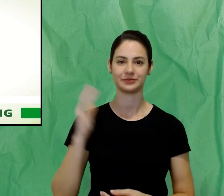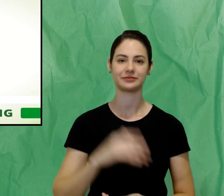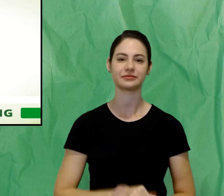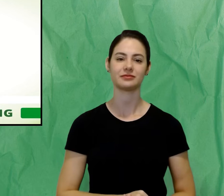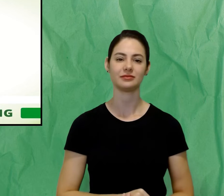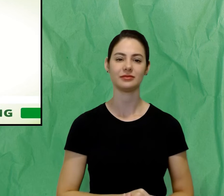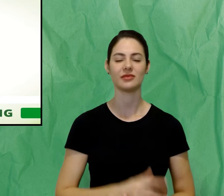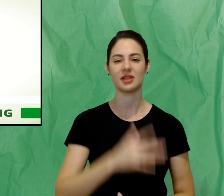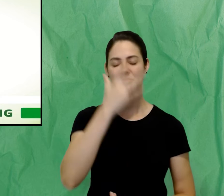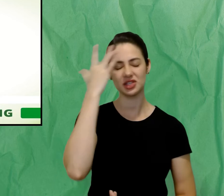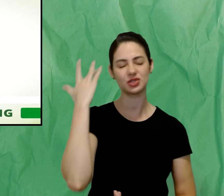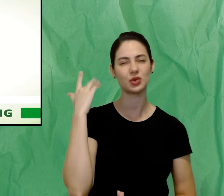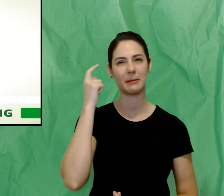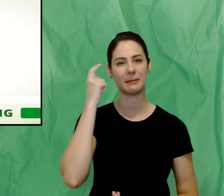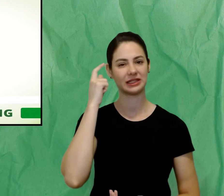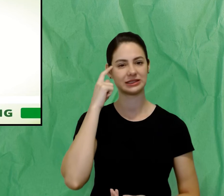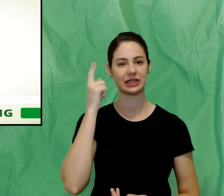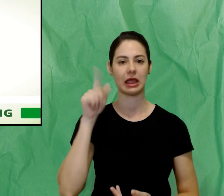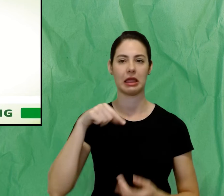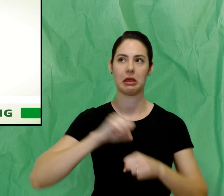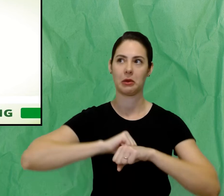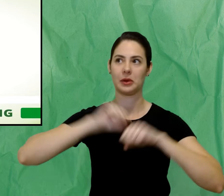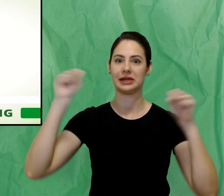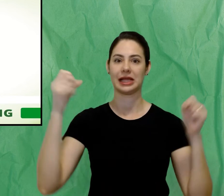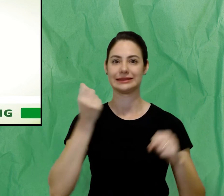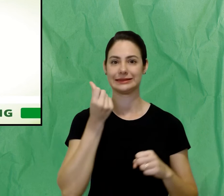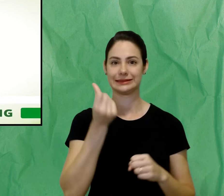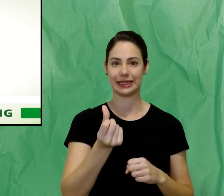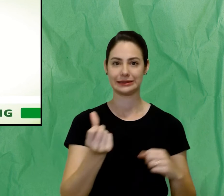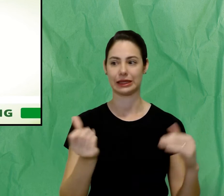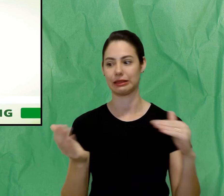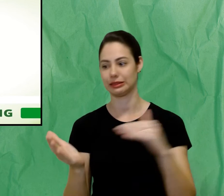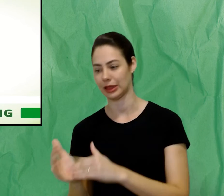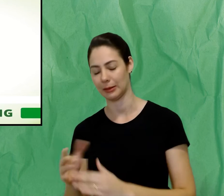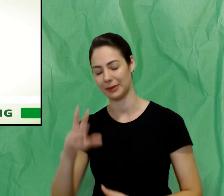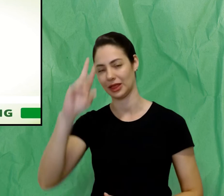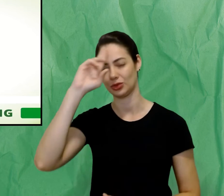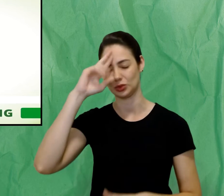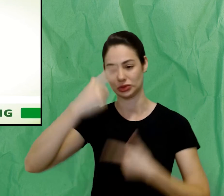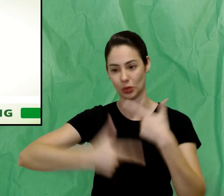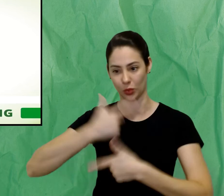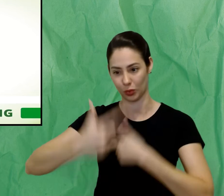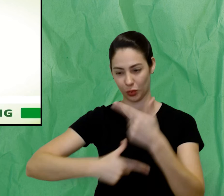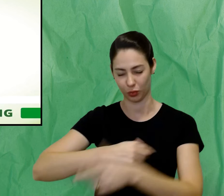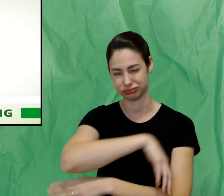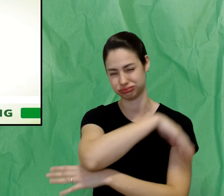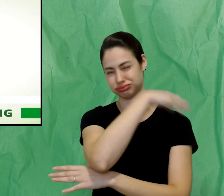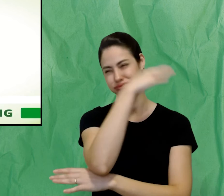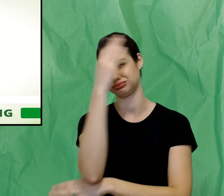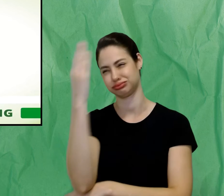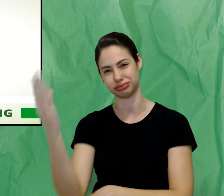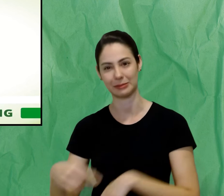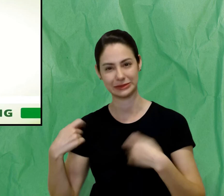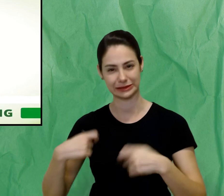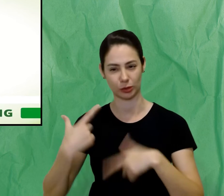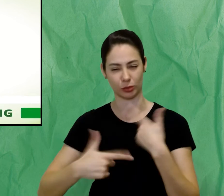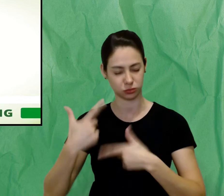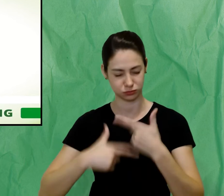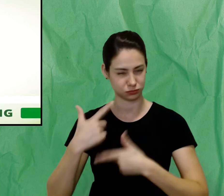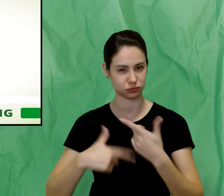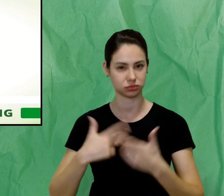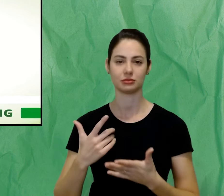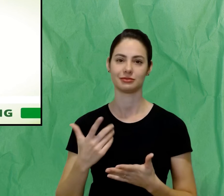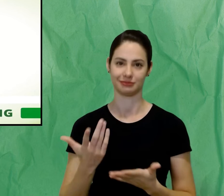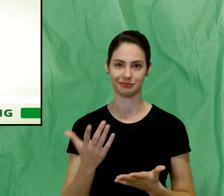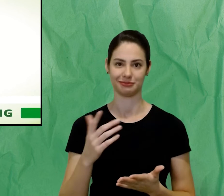pessoas pensam que produtividade é acordar às 6 da manhã e dormir meia-noite trabalhando sem parar. É mais ou menos